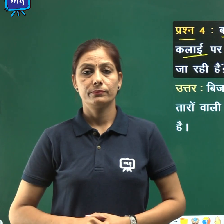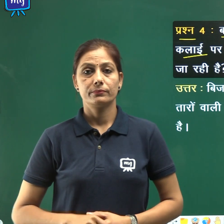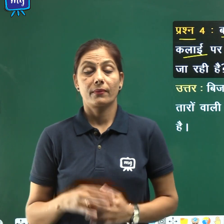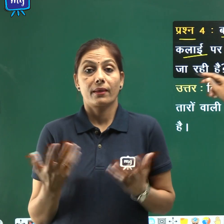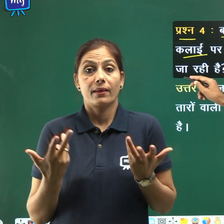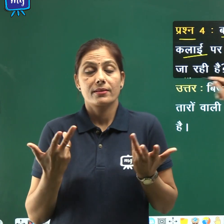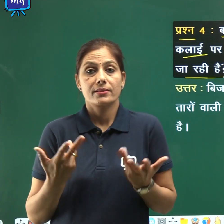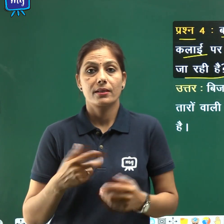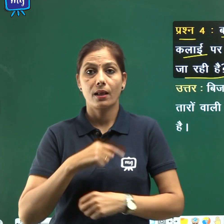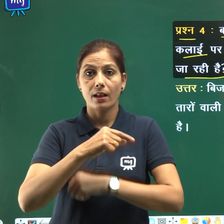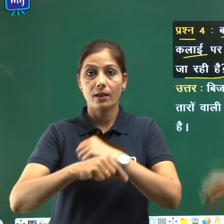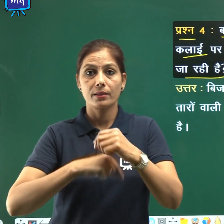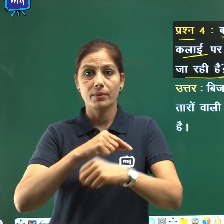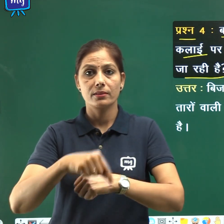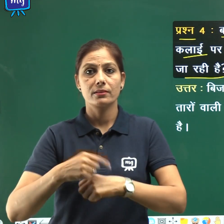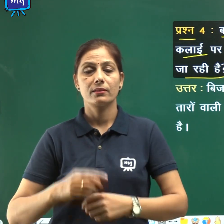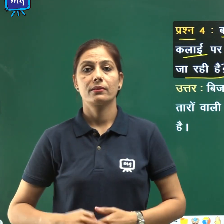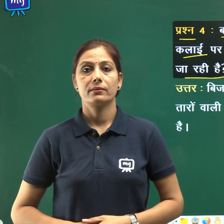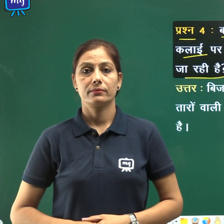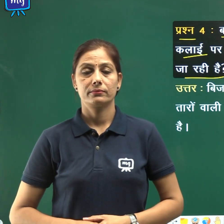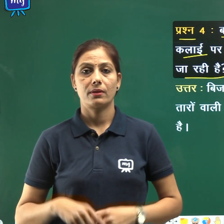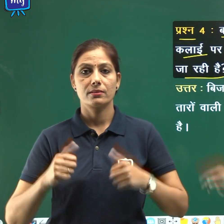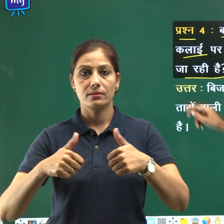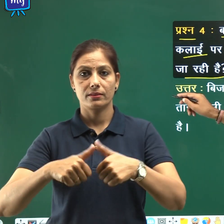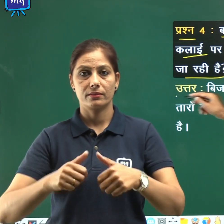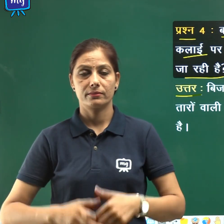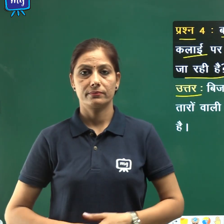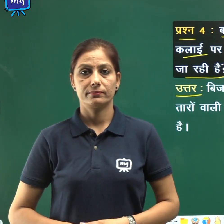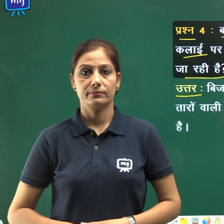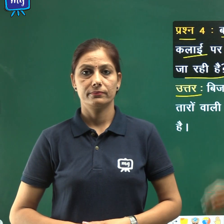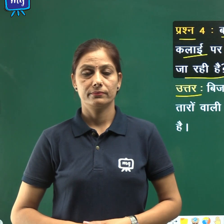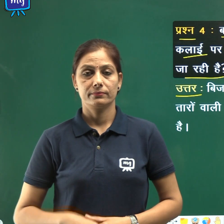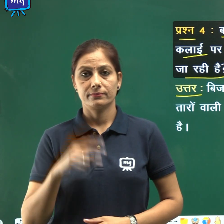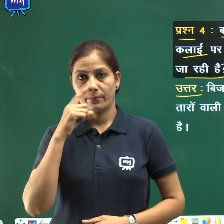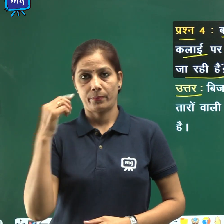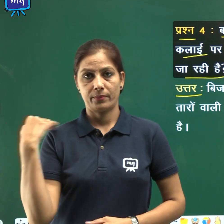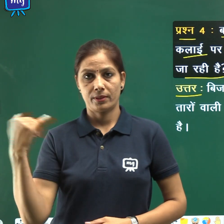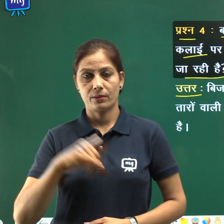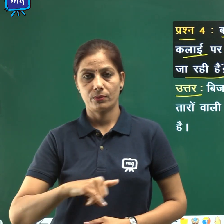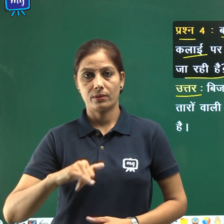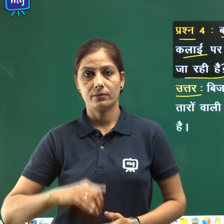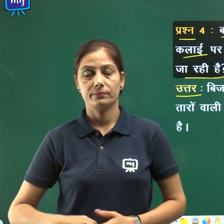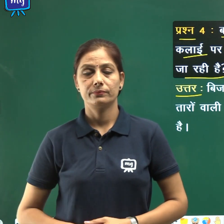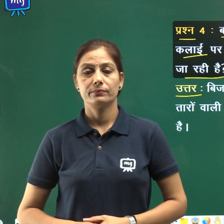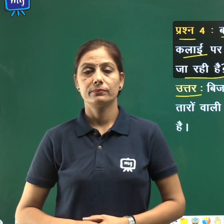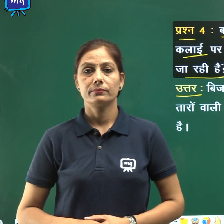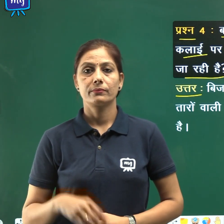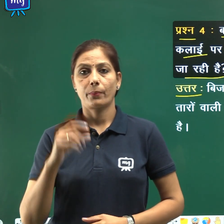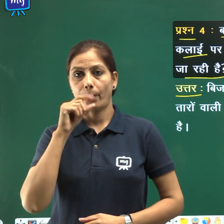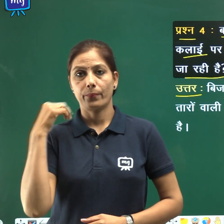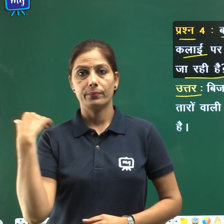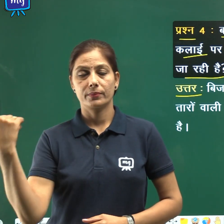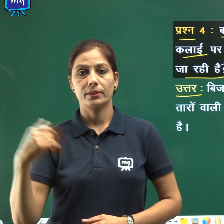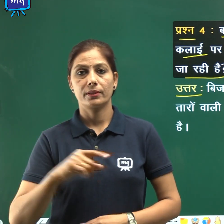कैसी राखी बांधी जा रही है? उत्तर है बहन द्वारा भाई की कलाई